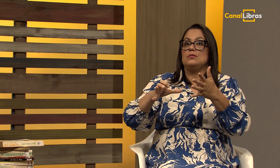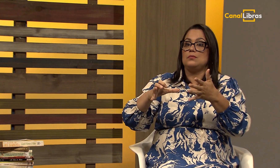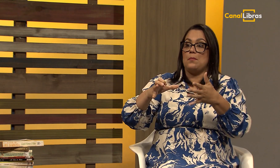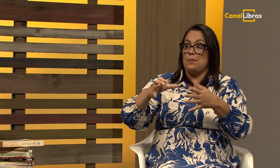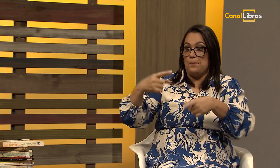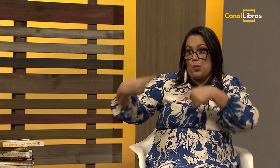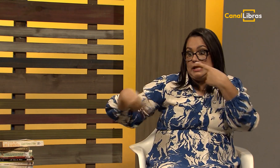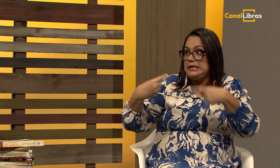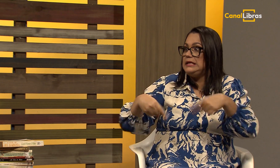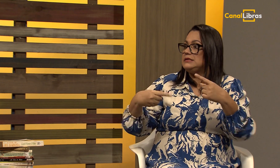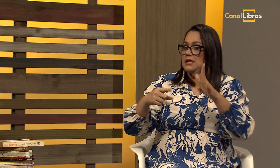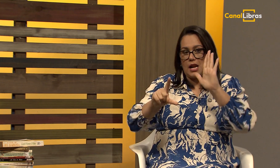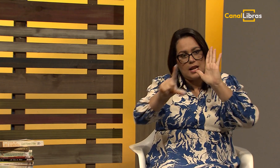legislação, dentre outras.